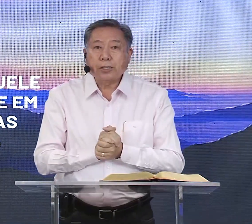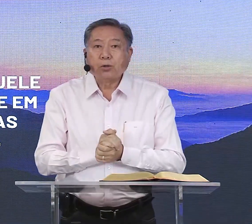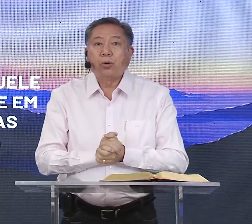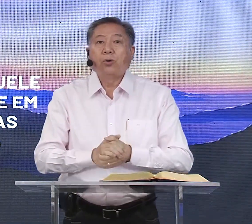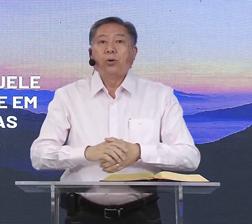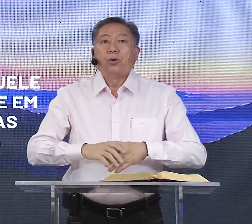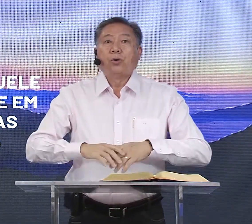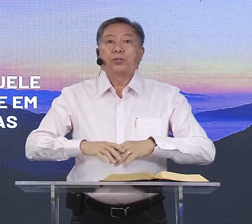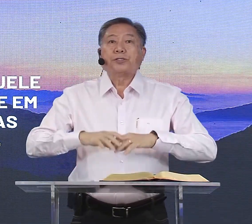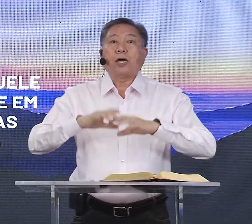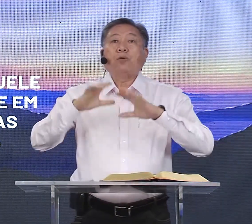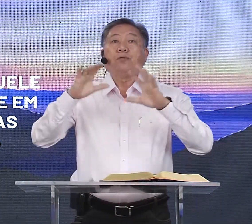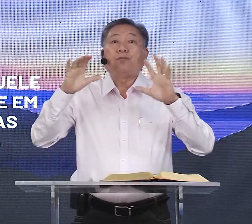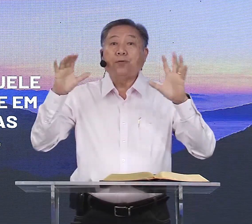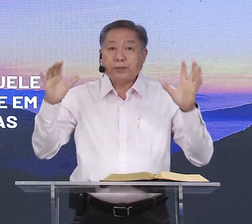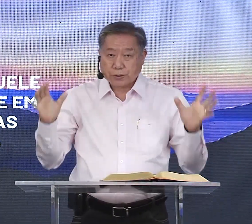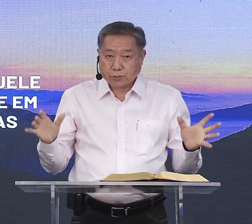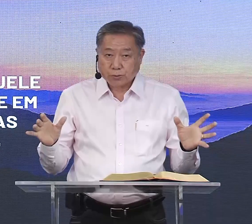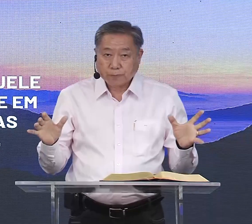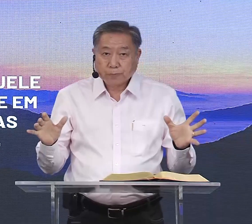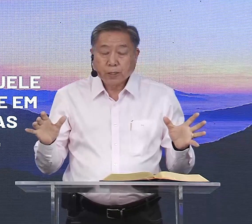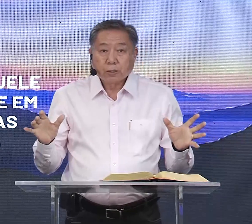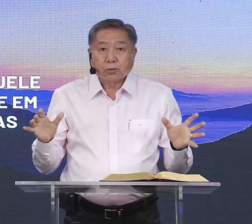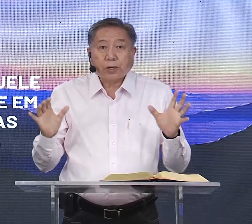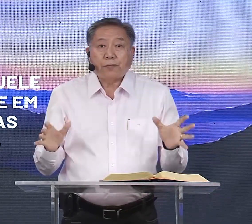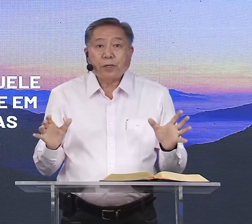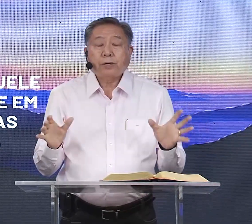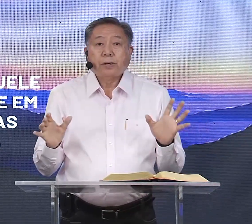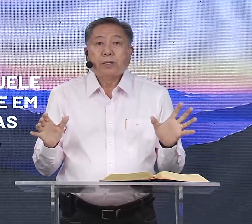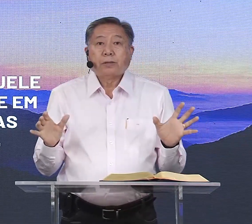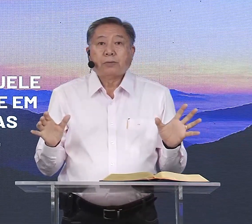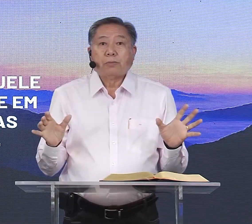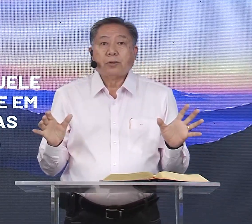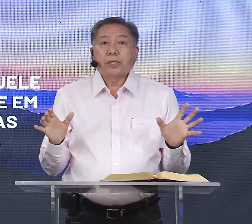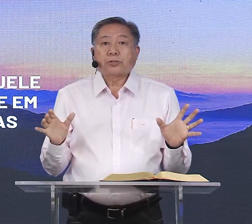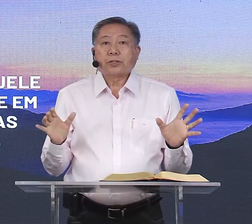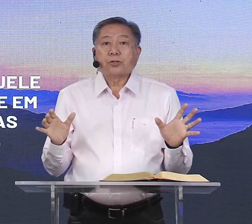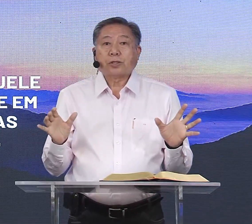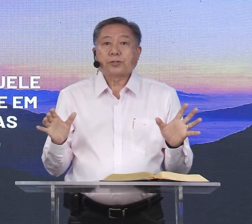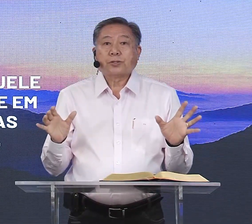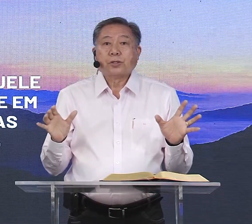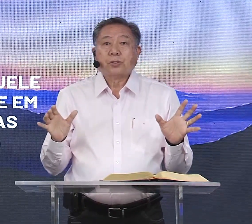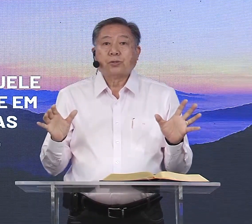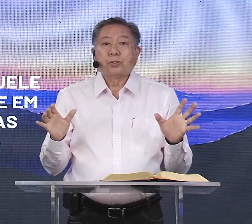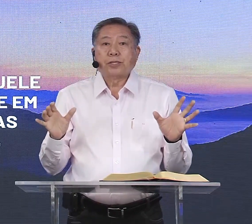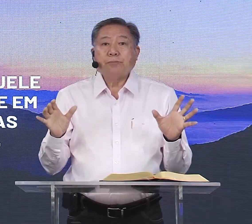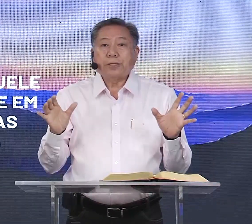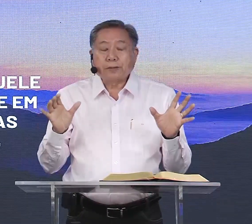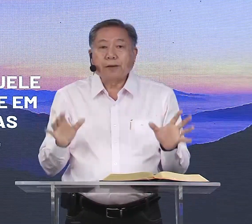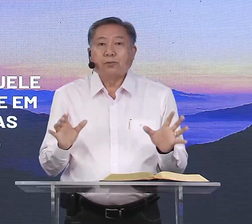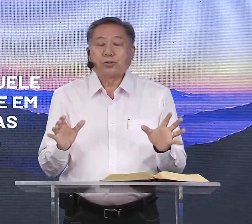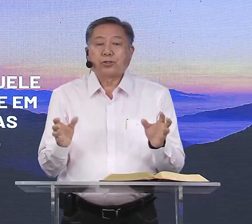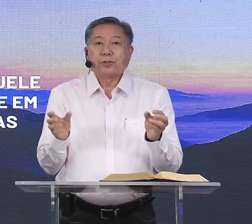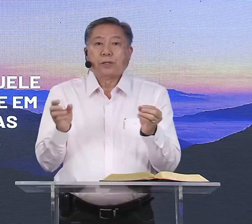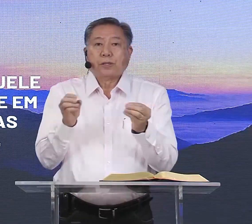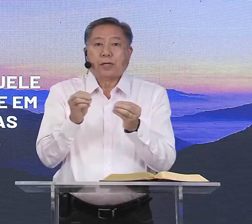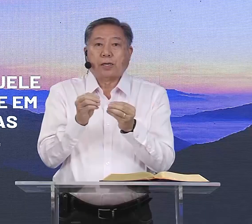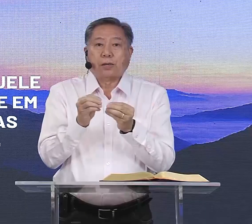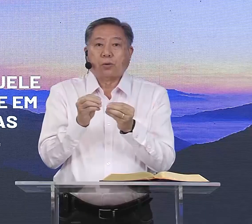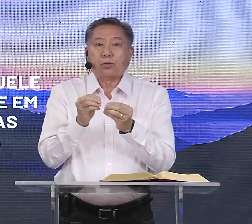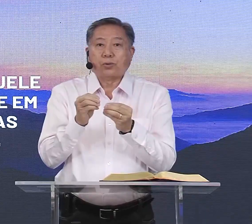ele criou o céu físico. Todavia, muitas vezes nós nos